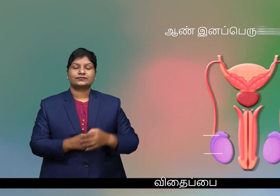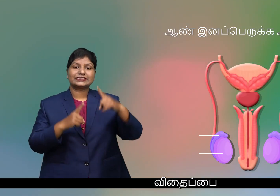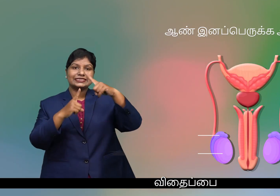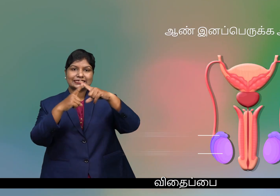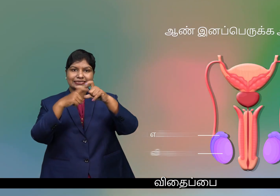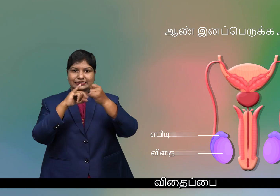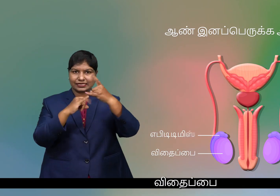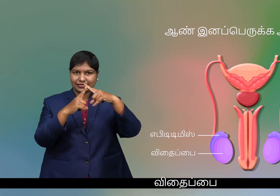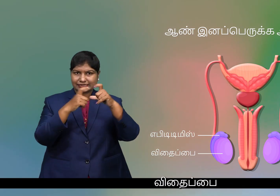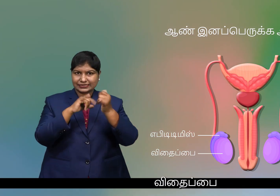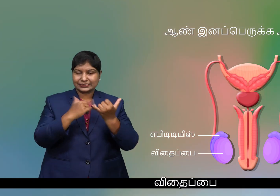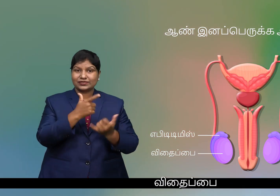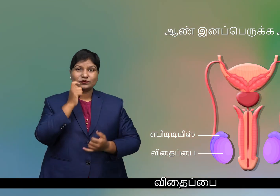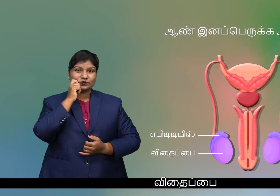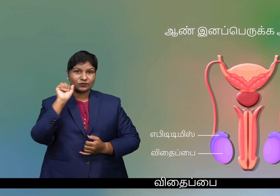விதைப்பை,